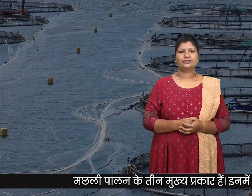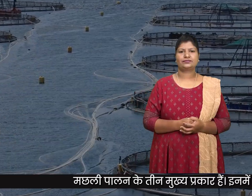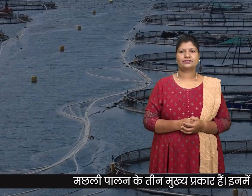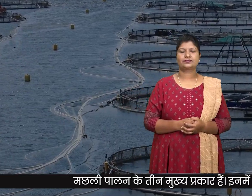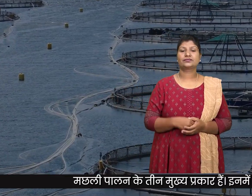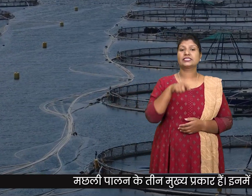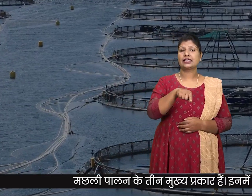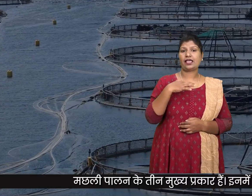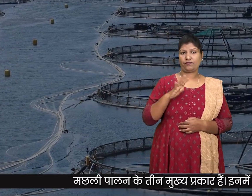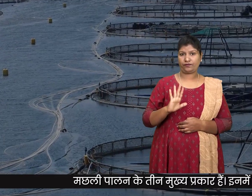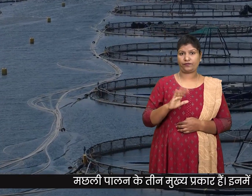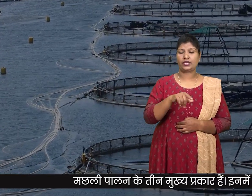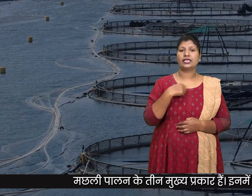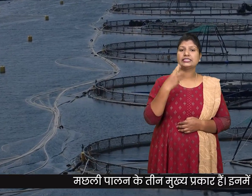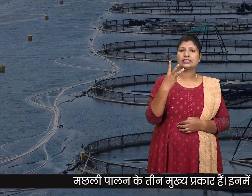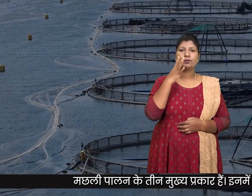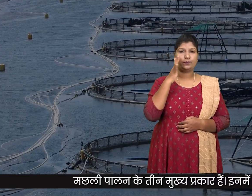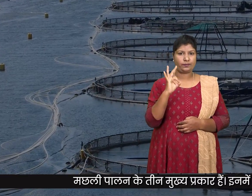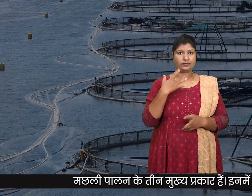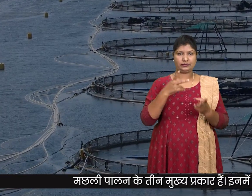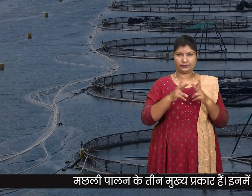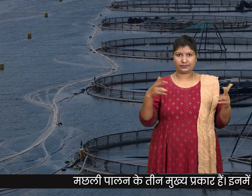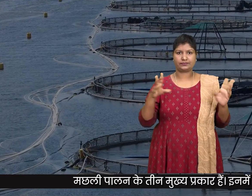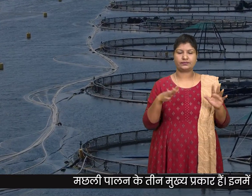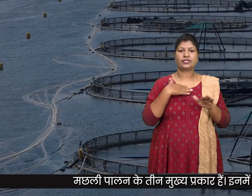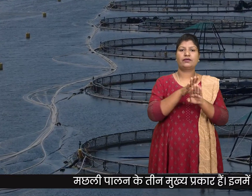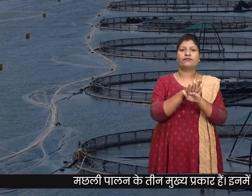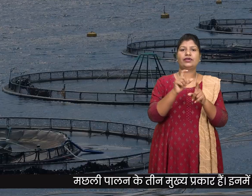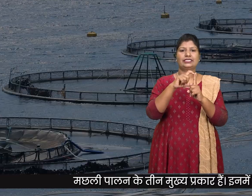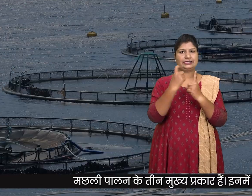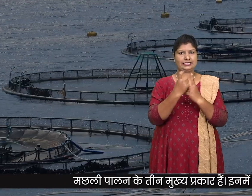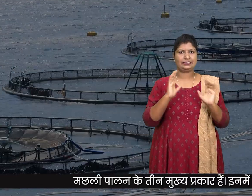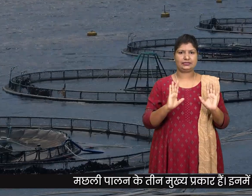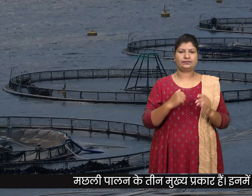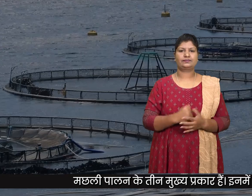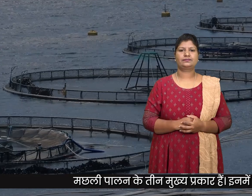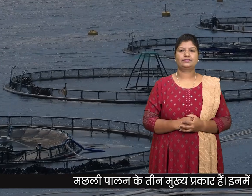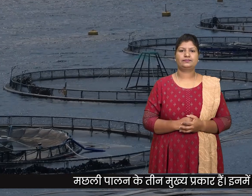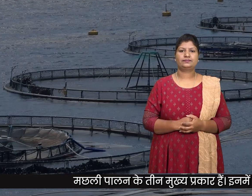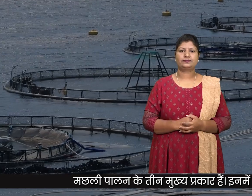दृश्य 18 मछली पालन के 3 मुख्य प्रकार हैं। इनमें शामिल है